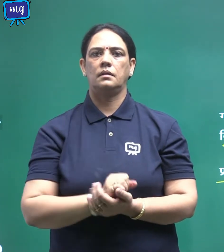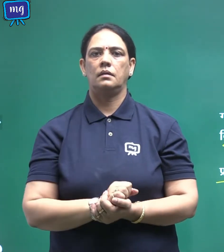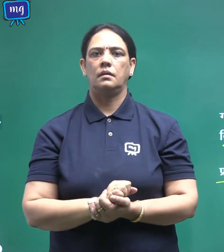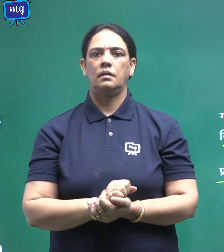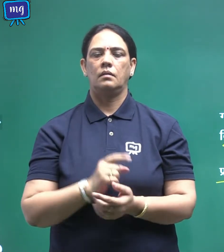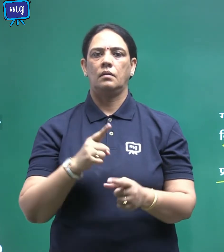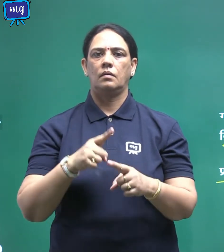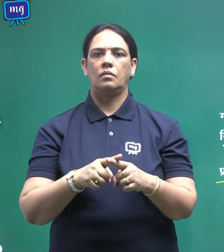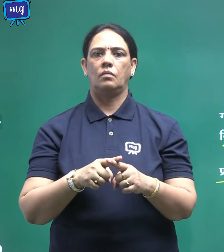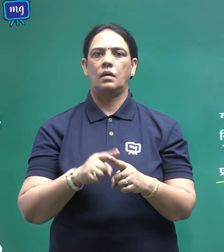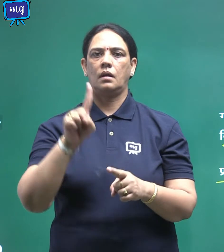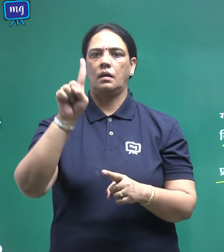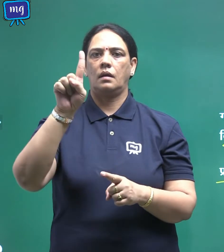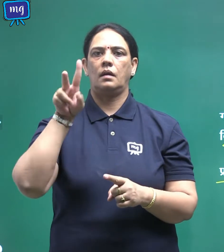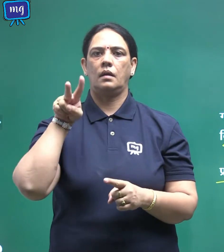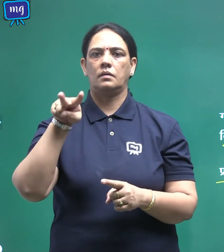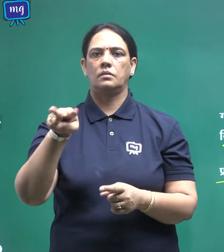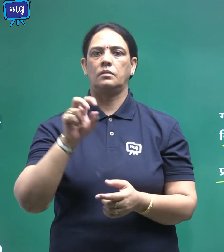गुणा 100।